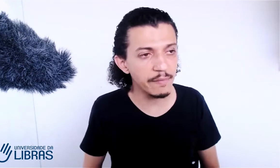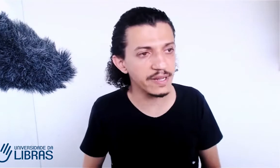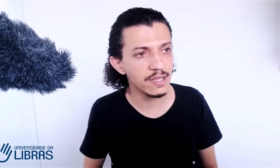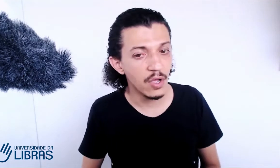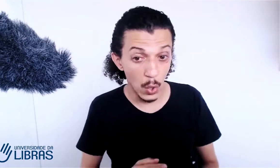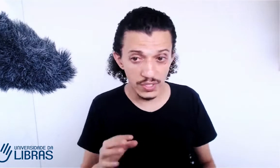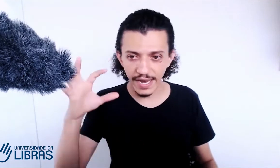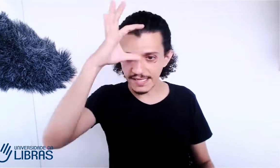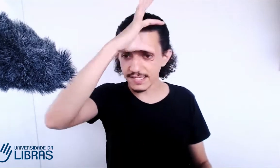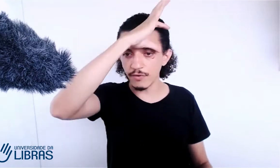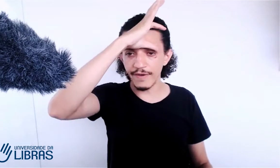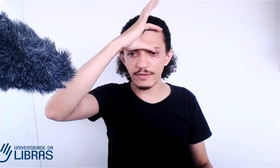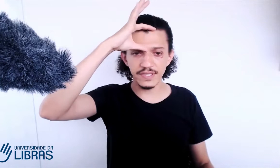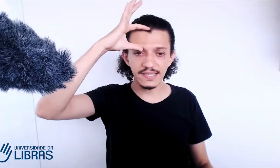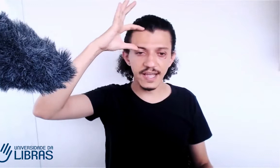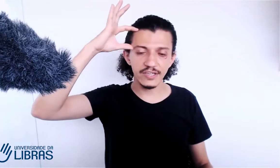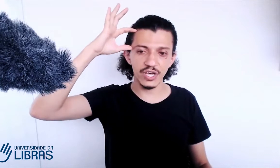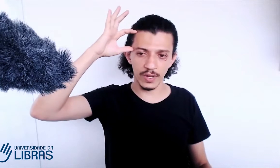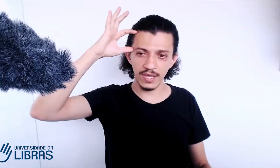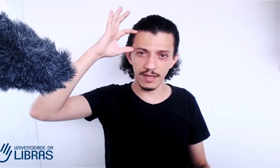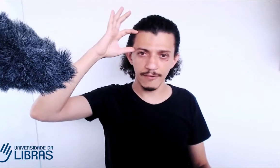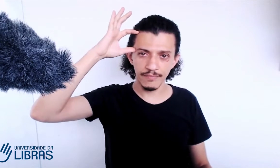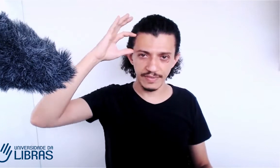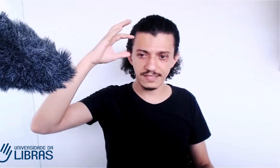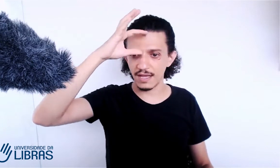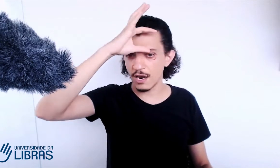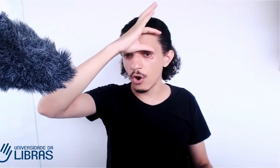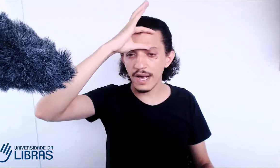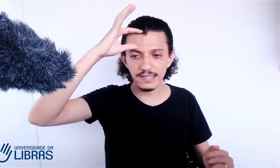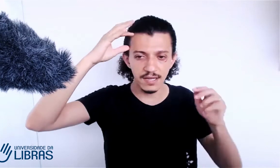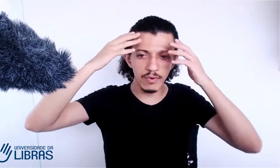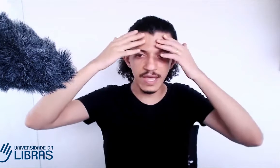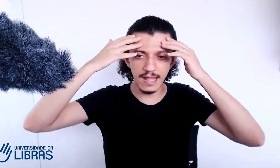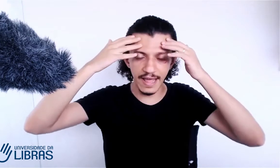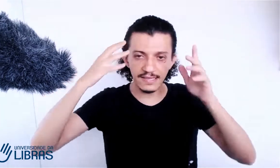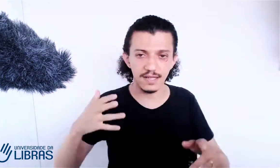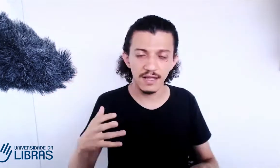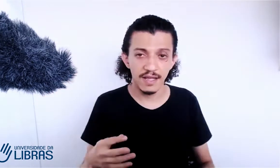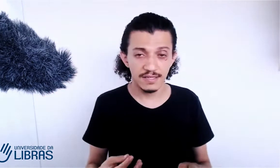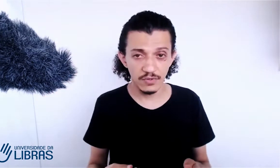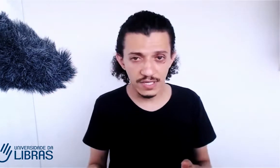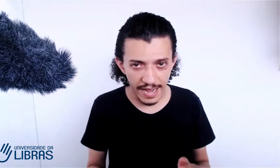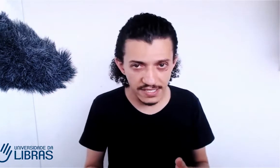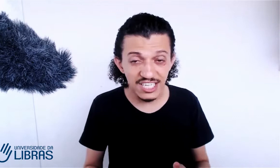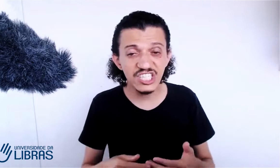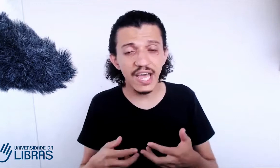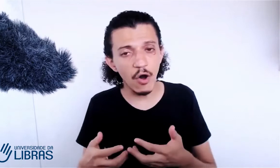Libras, os sinais que são feitos nessa região aqui, nessa locação que é a testa, são sinais que